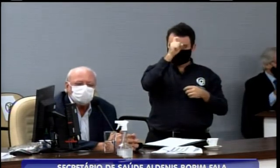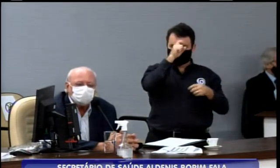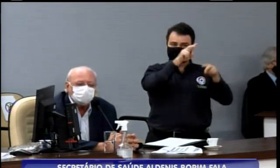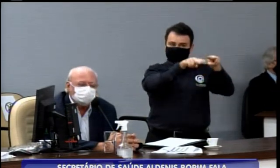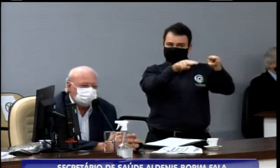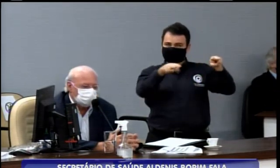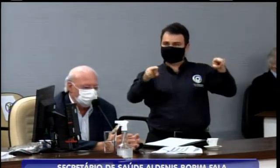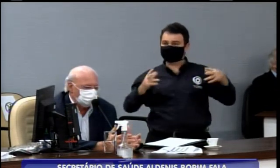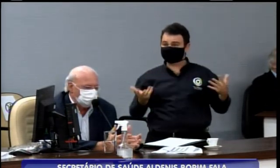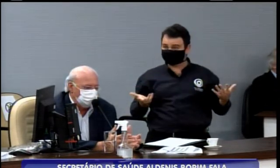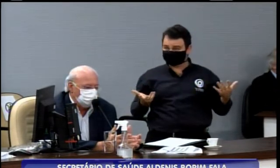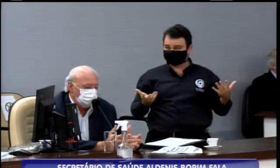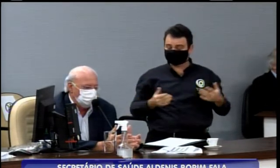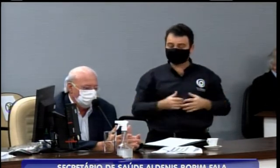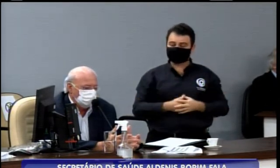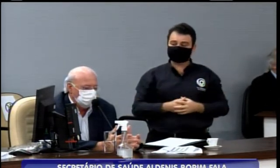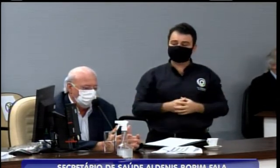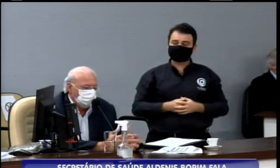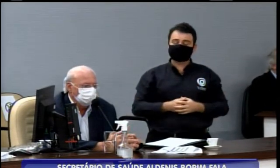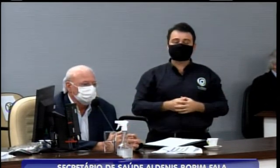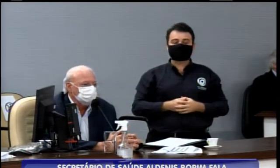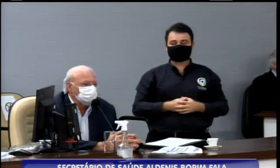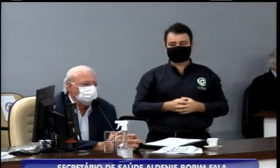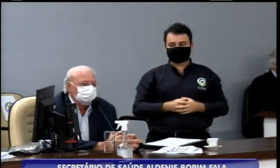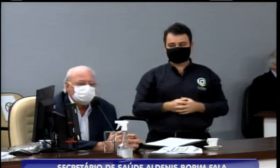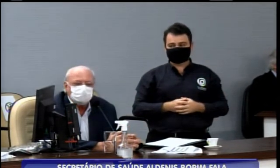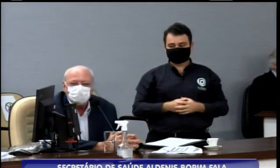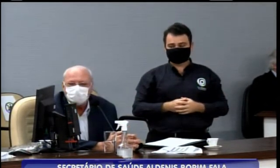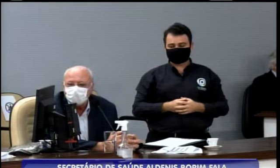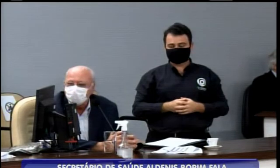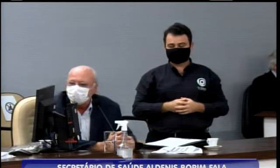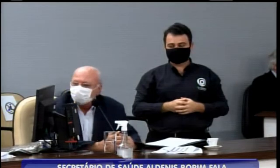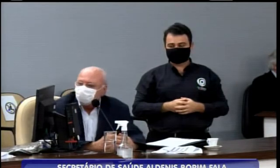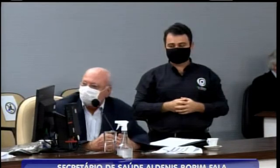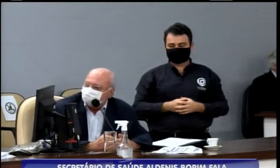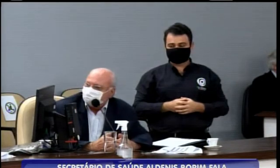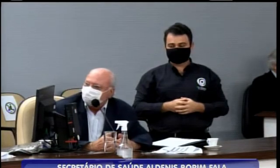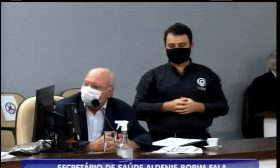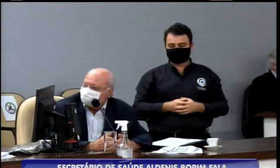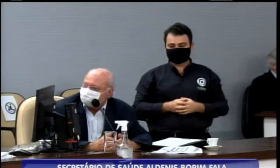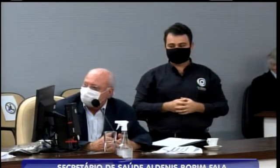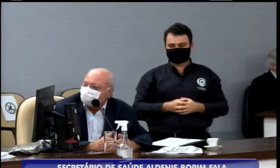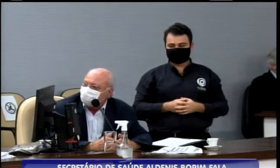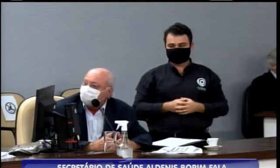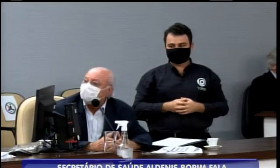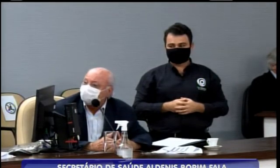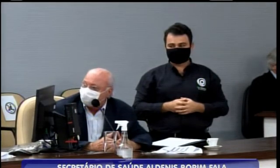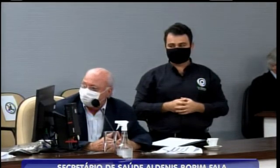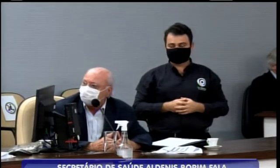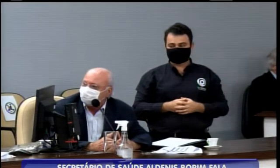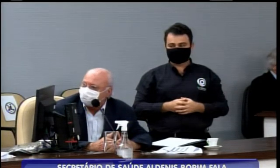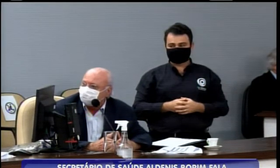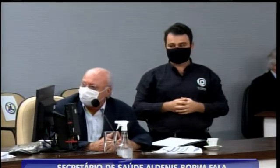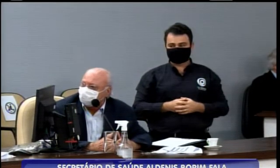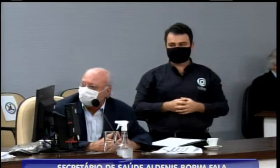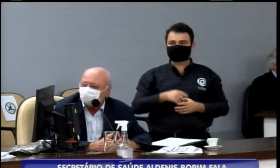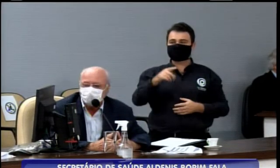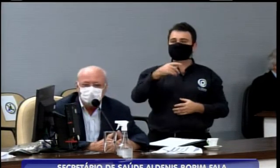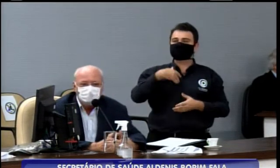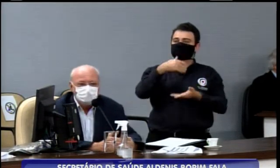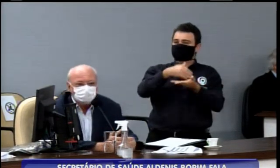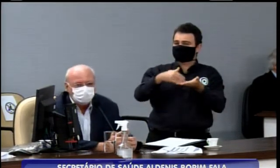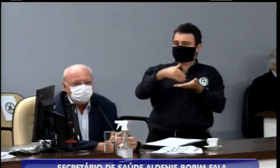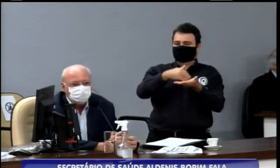qualquer pessoa se dirige a mim, eu sempre digo que eu estou representando a secretaria e todos os